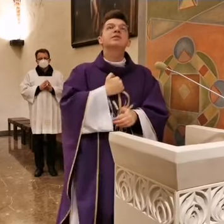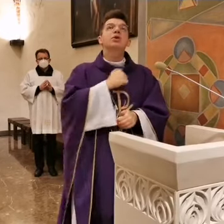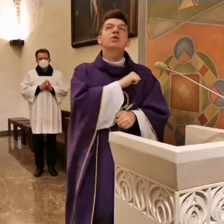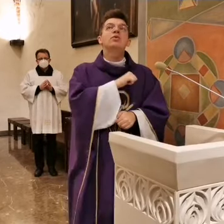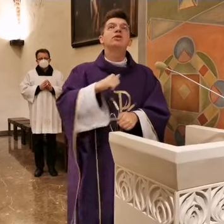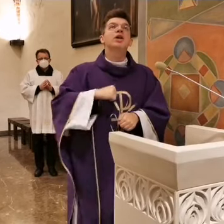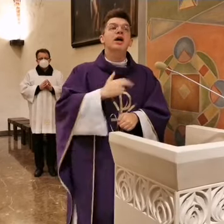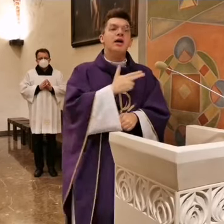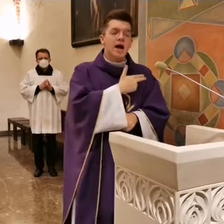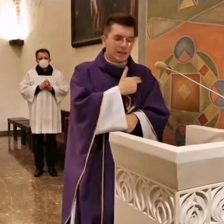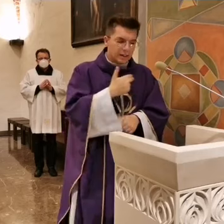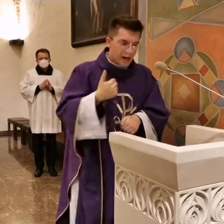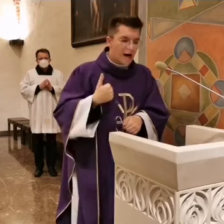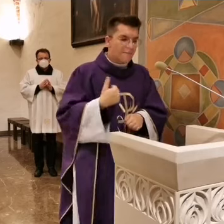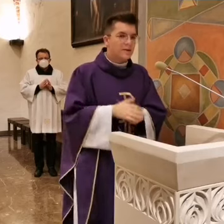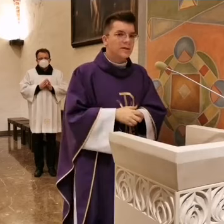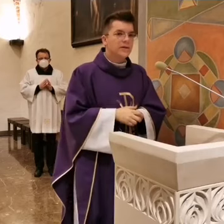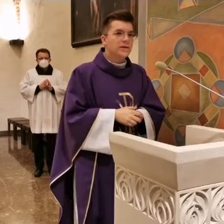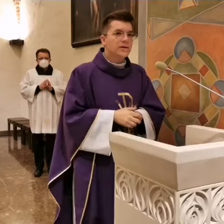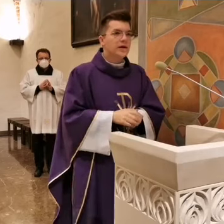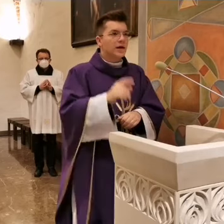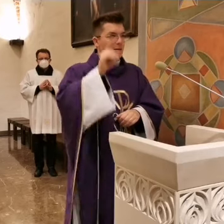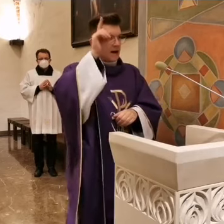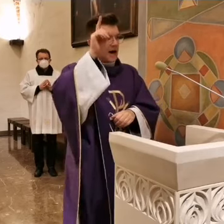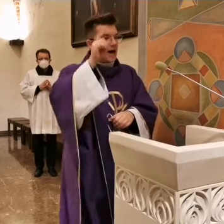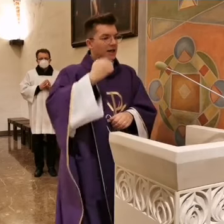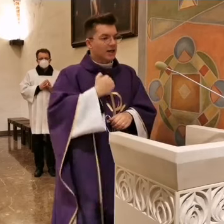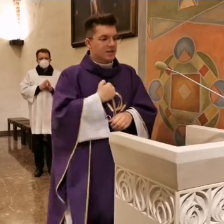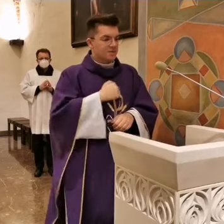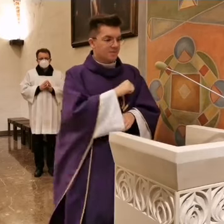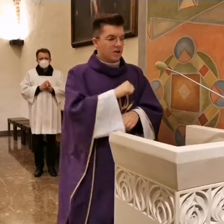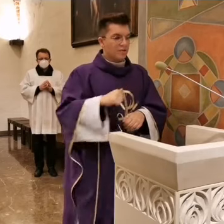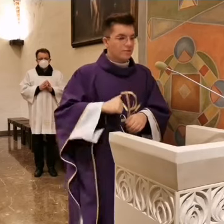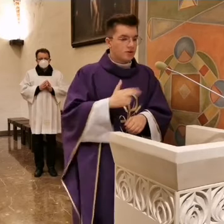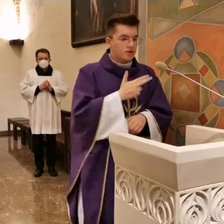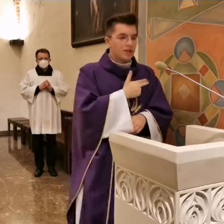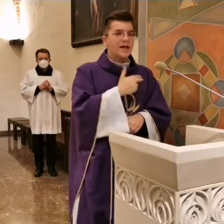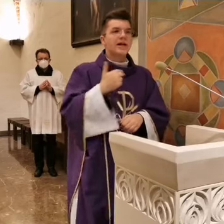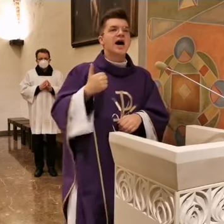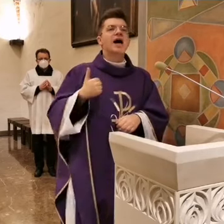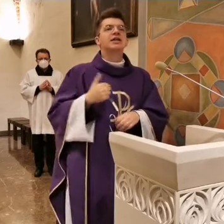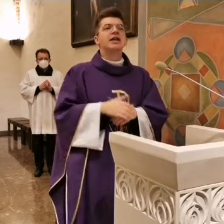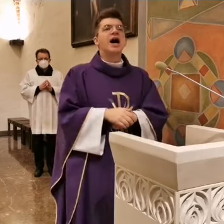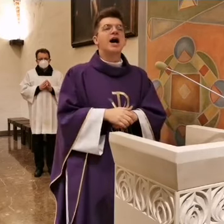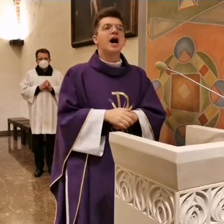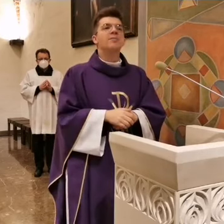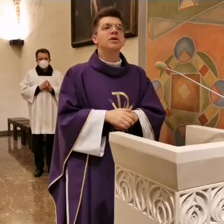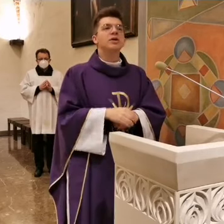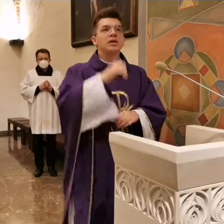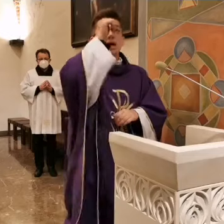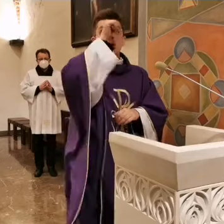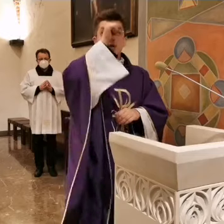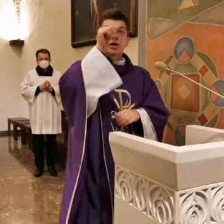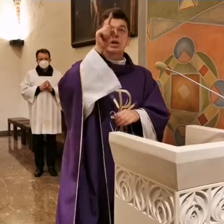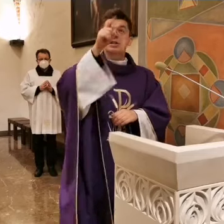Panie, zmiłuj się nad nami. Panie, zmiłuj się nad